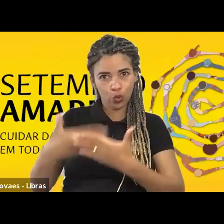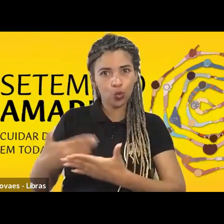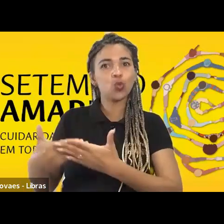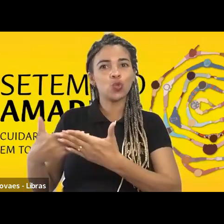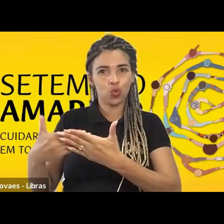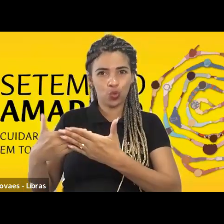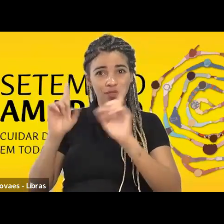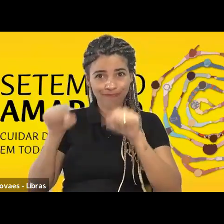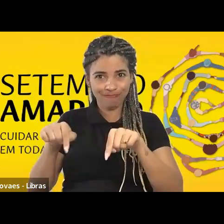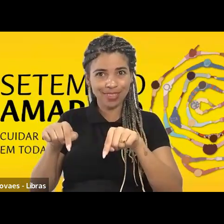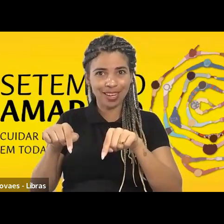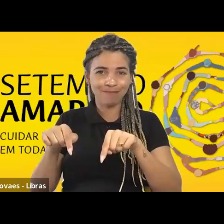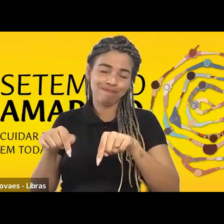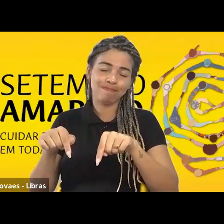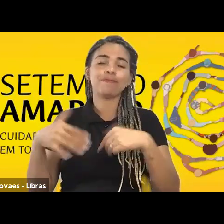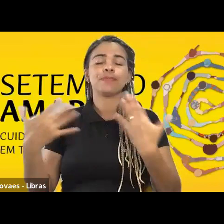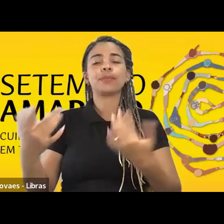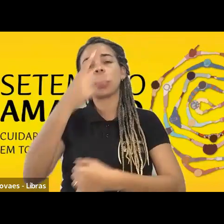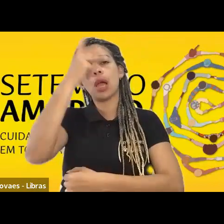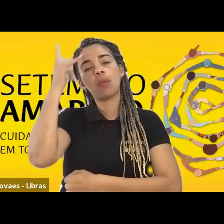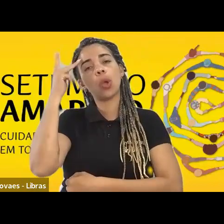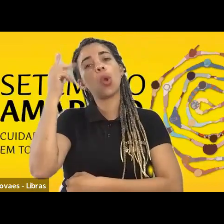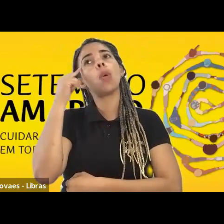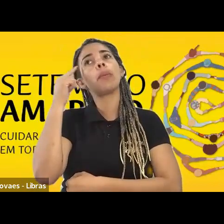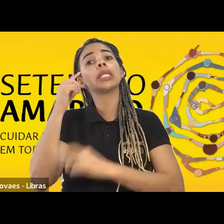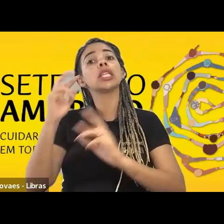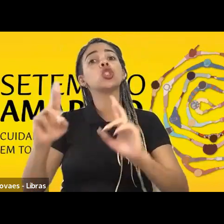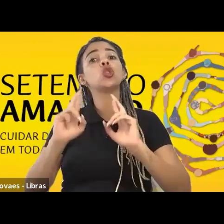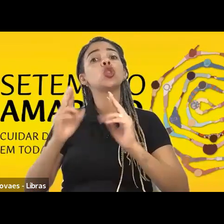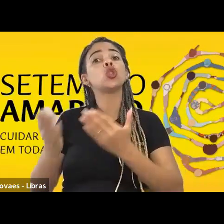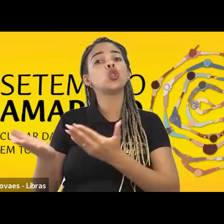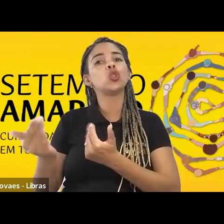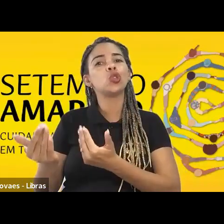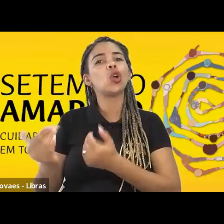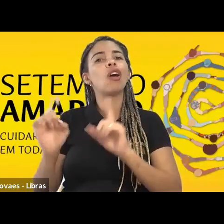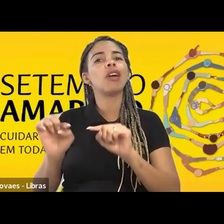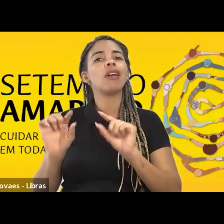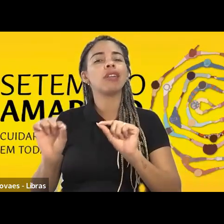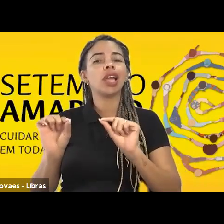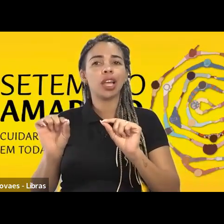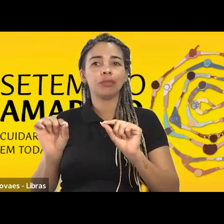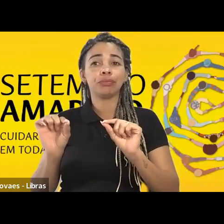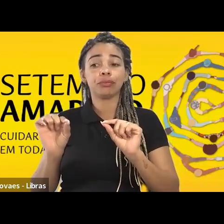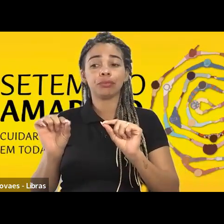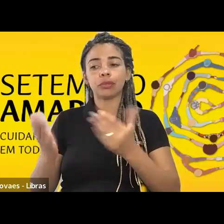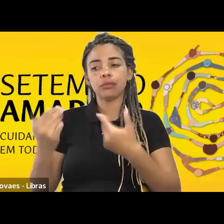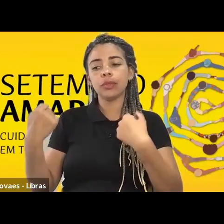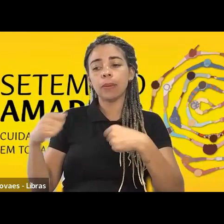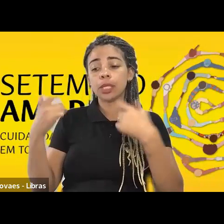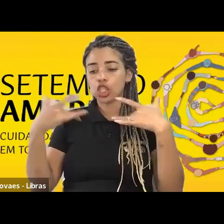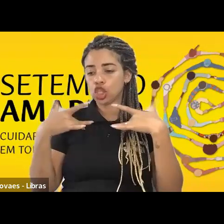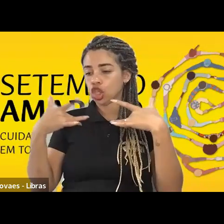aí, né, alguém poderia esperar do adolescente de que ele deveria